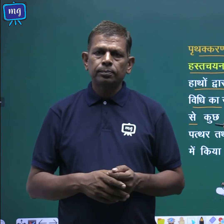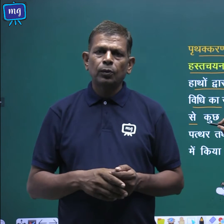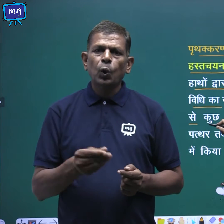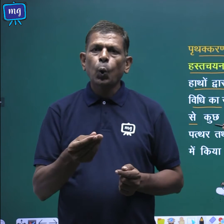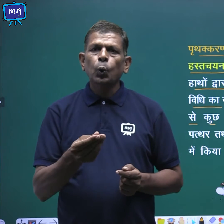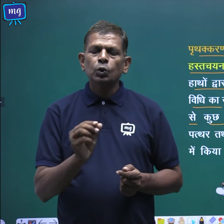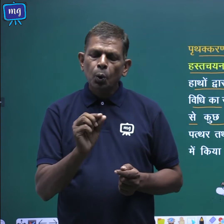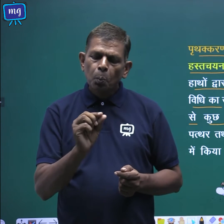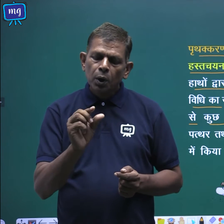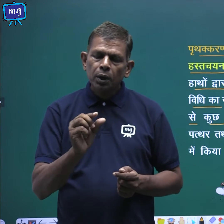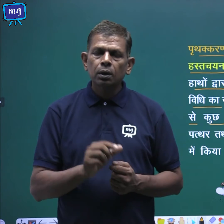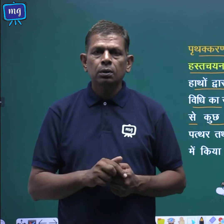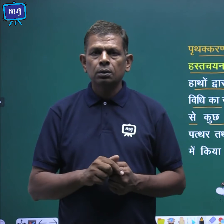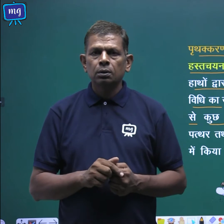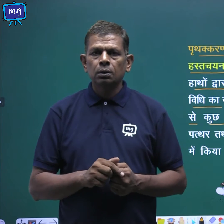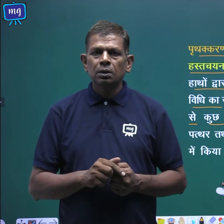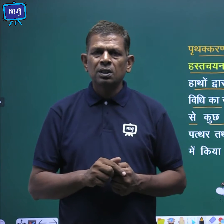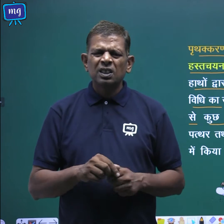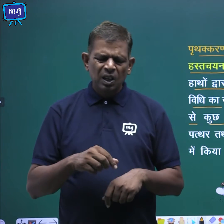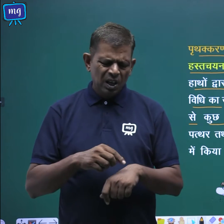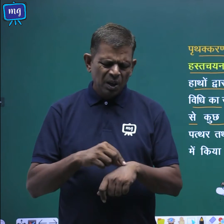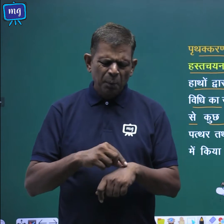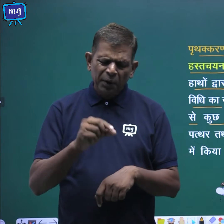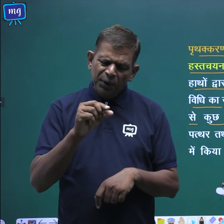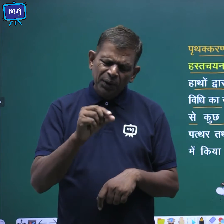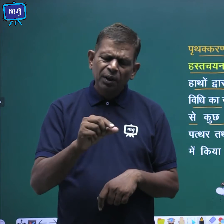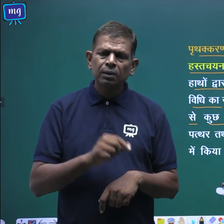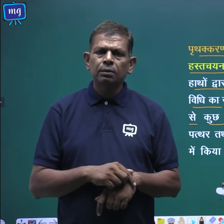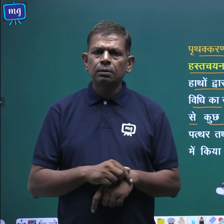कुछ बड़े मिट्टी के कणों,